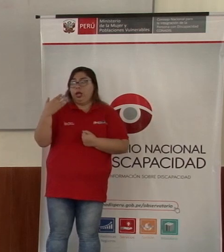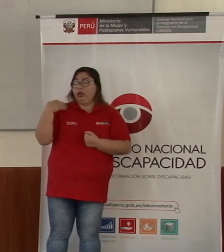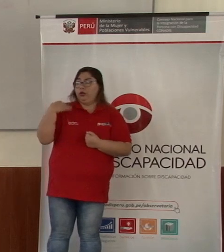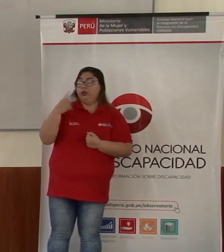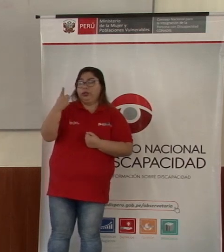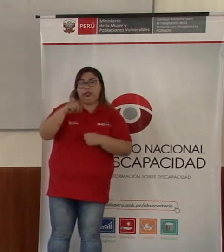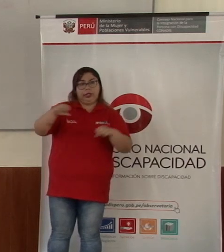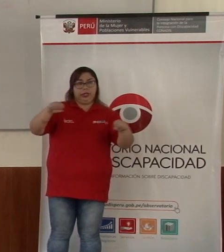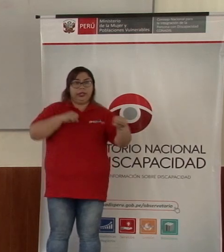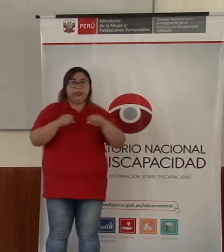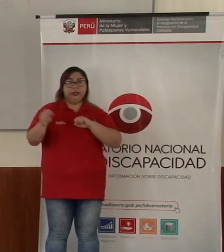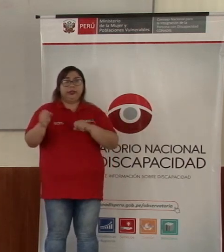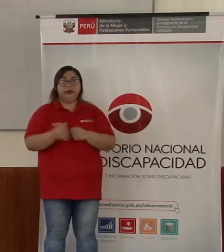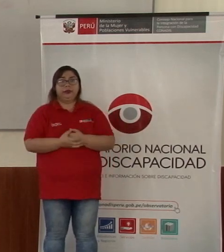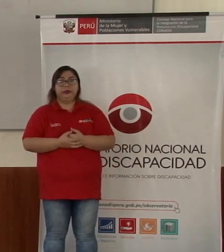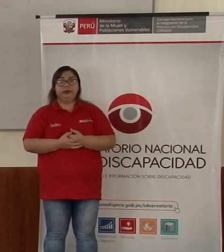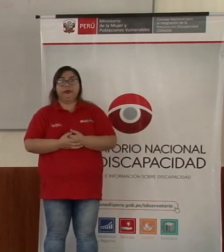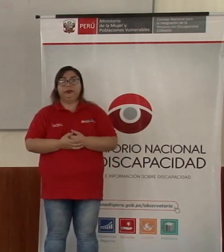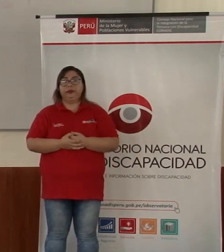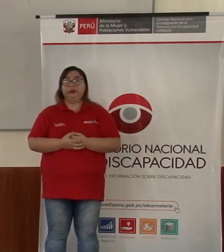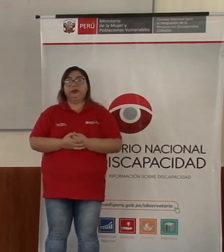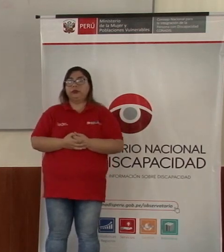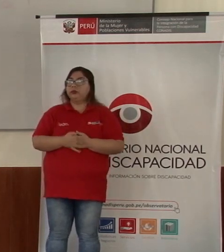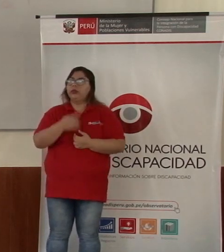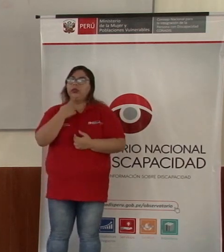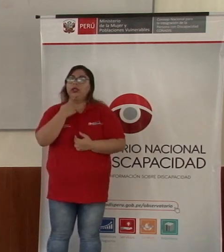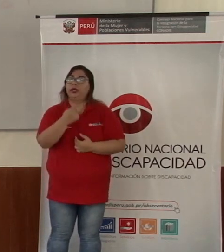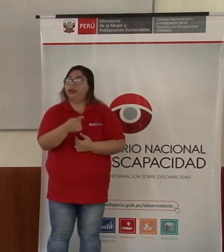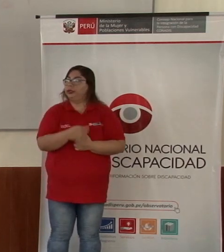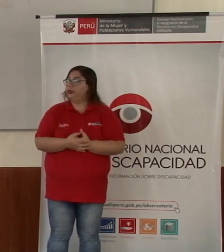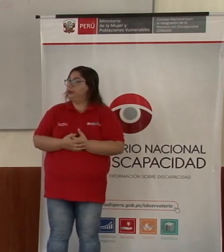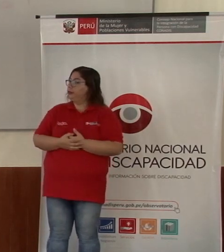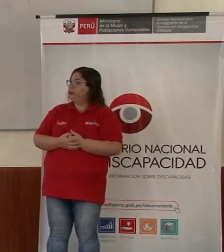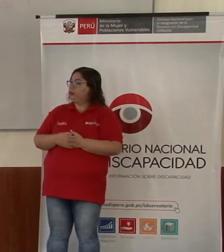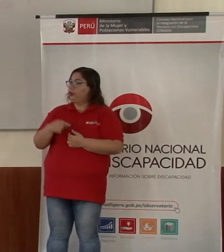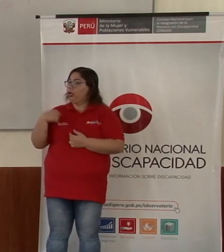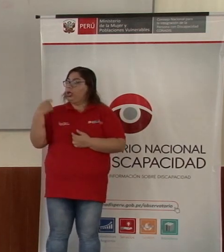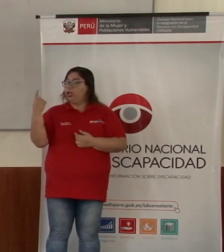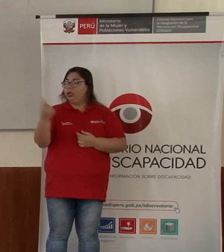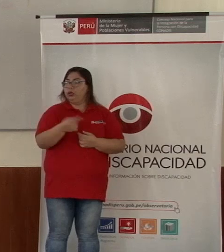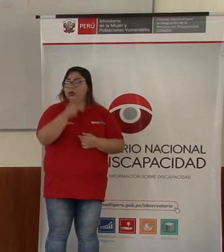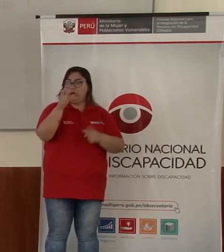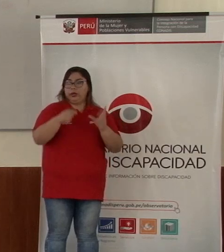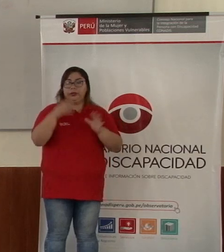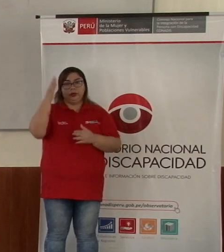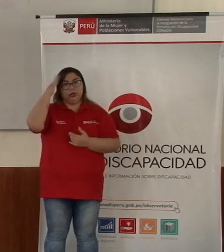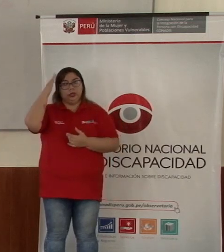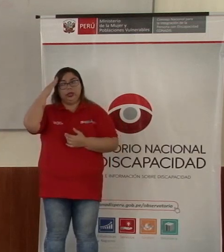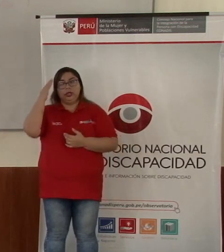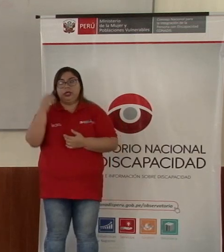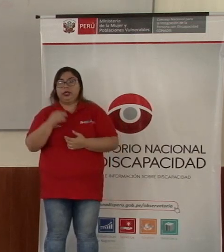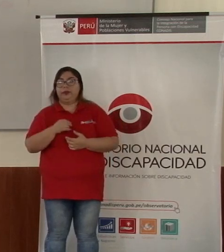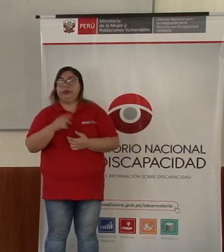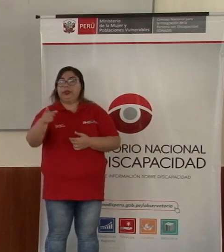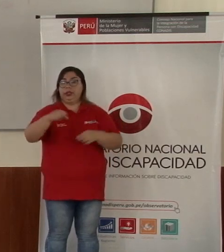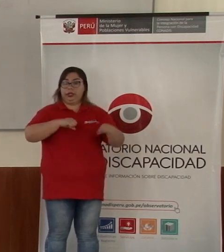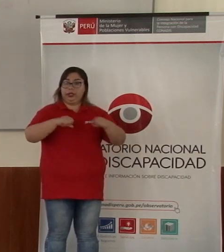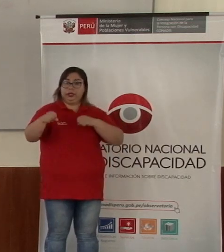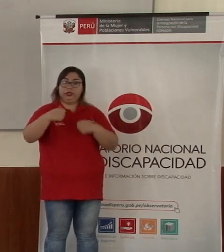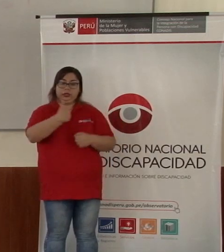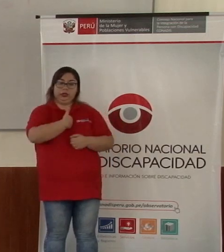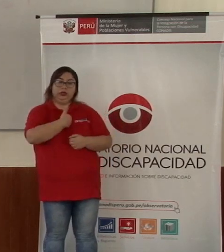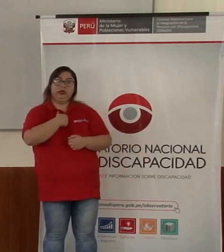y el ejercicio. ¿Y qué te dicen? Toda persona tiene capacidad jurídica para el goce y ejercicio de